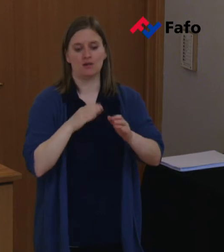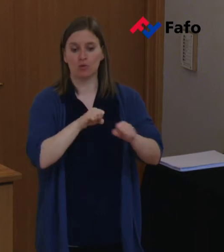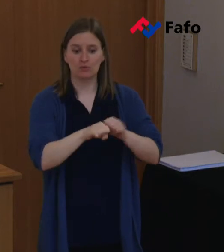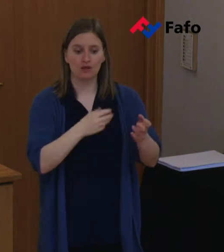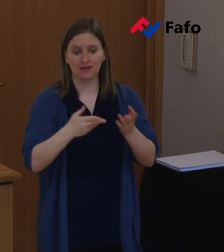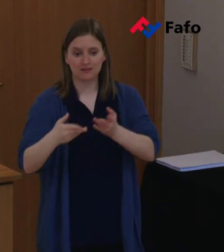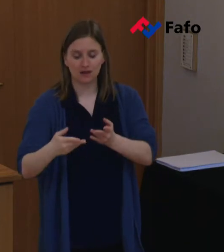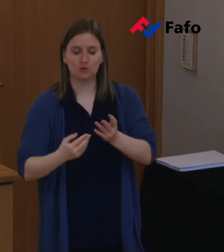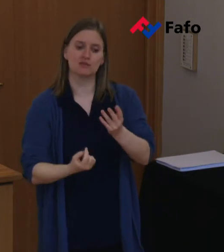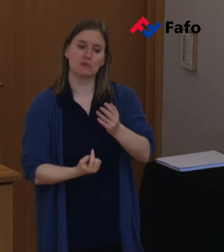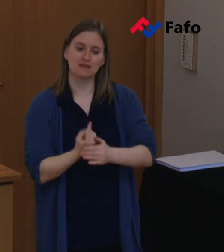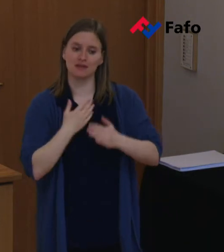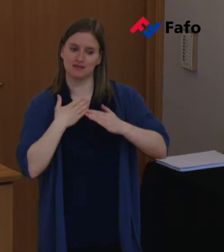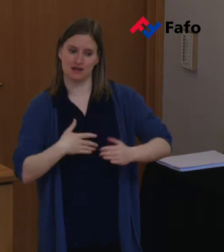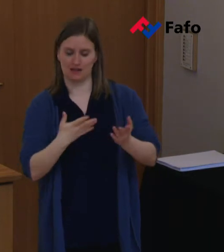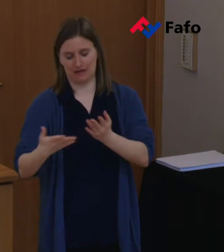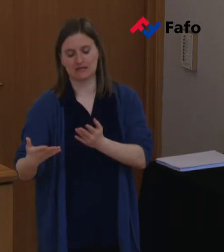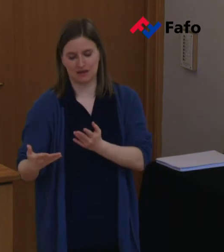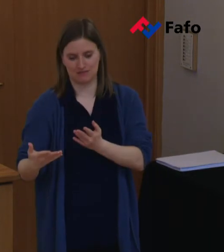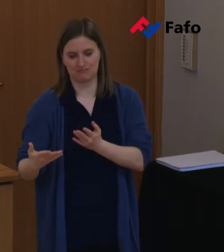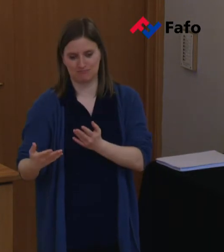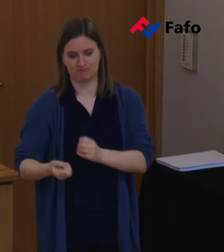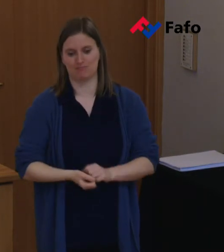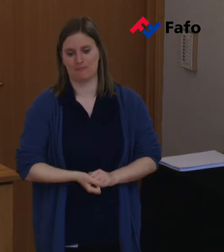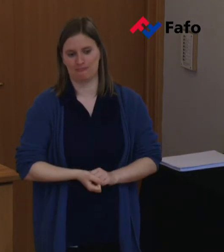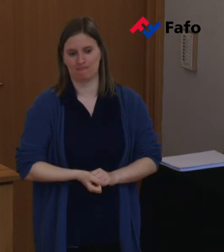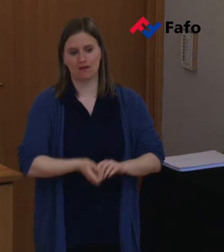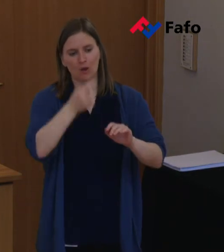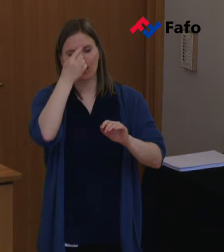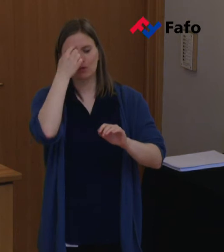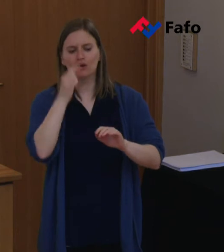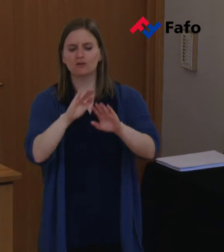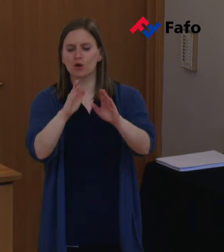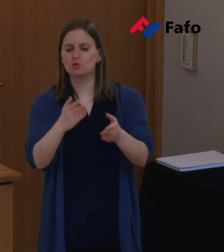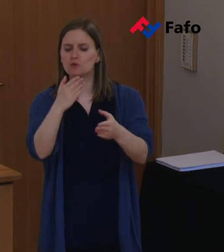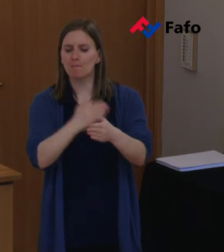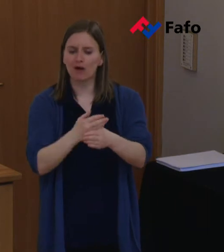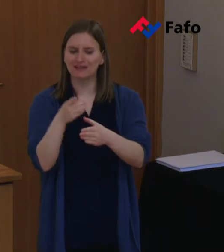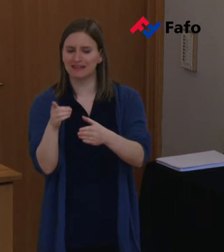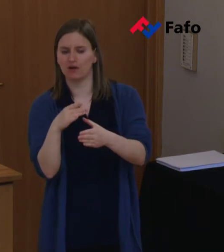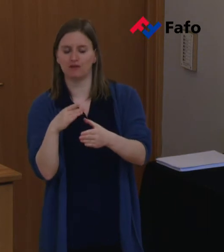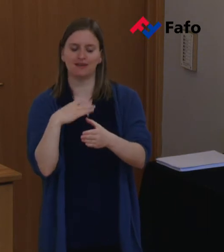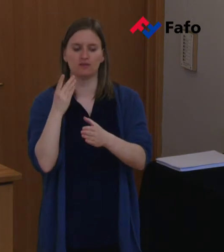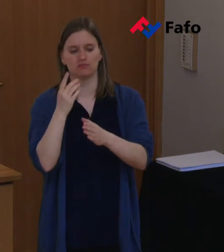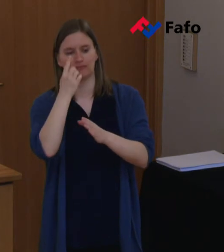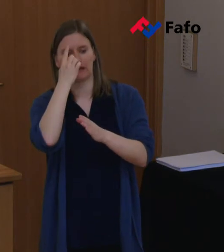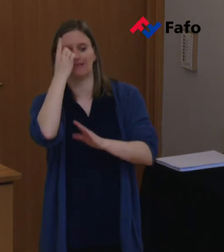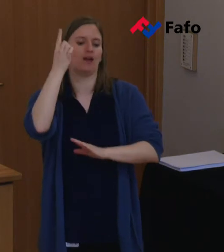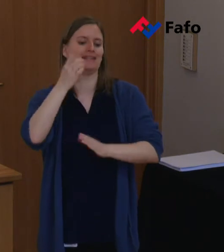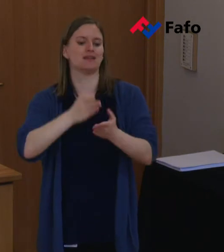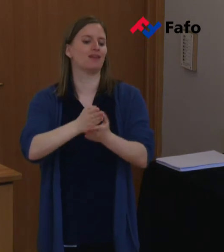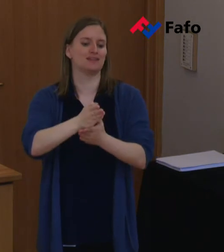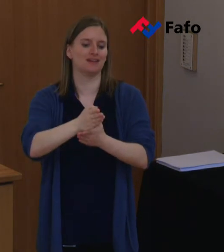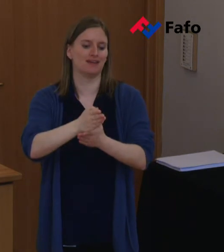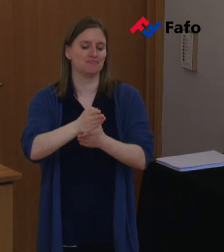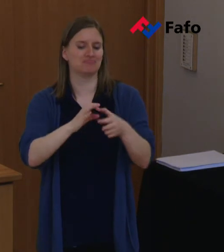og spesialisthelsetjenester. Og jeg tror nok kanskje Husbanken var litt idealistisk i forhold til hva vi kunne